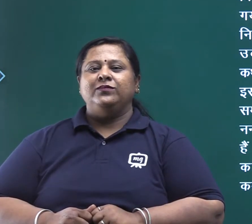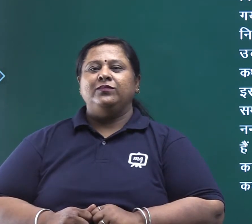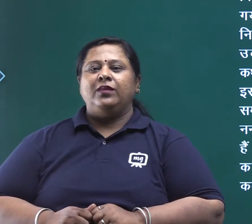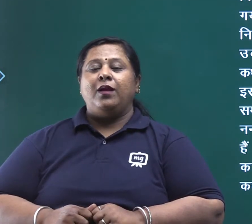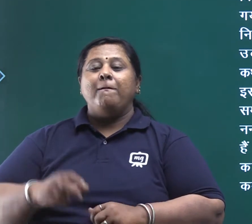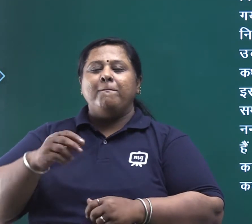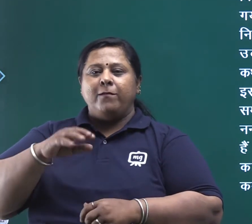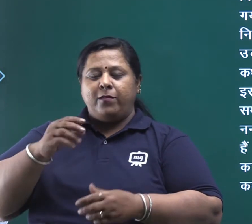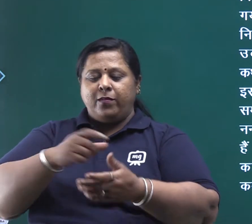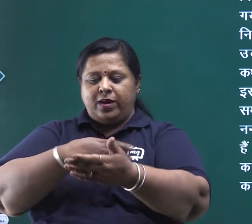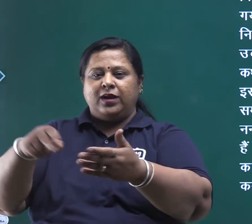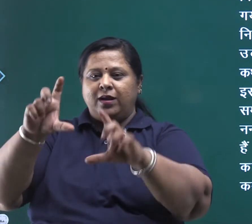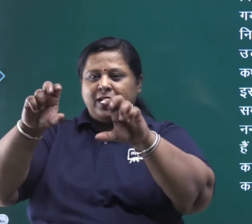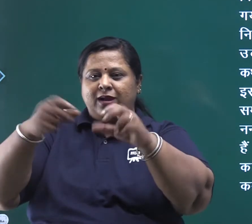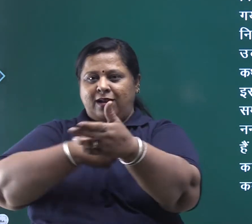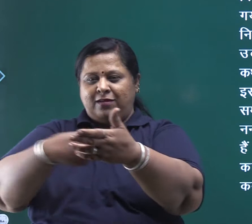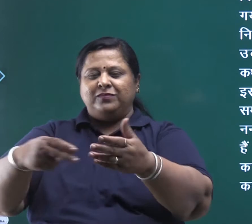पापा खो गए